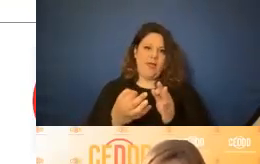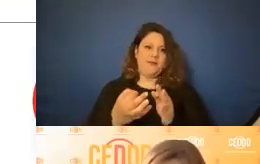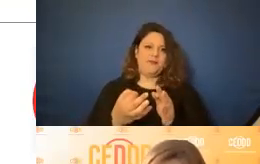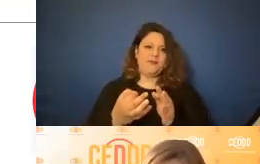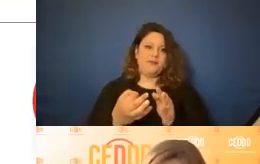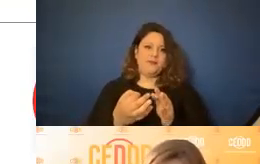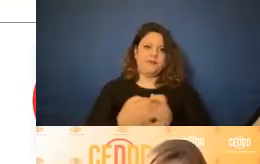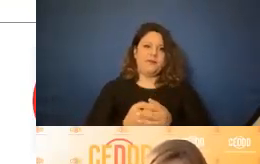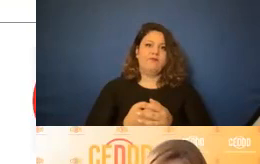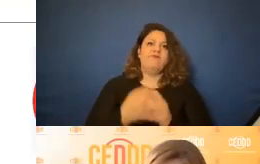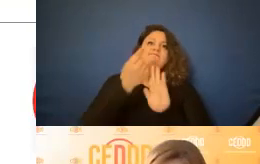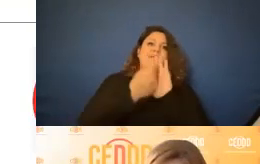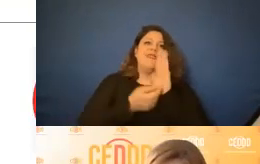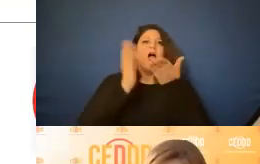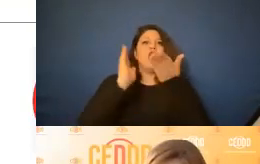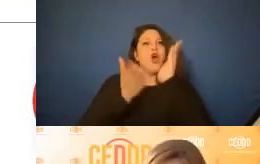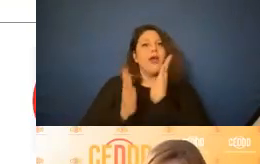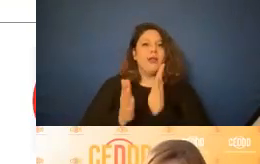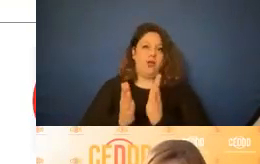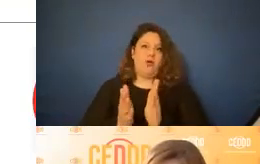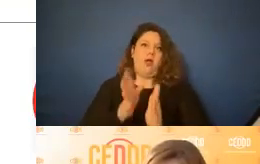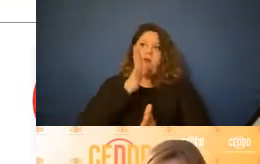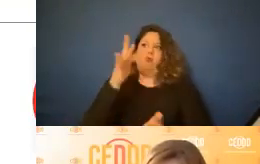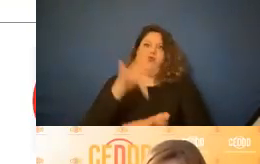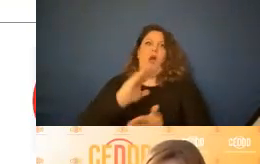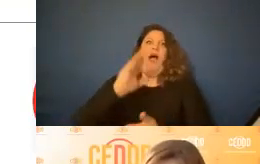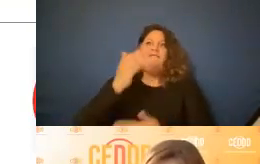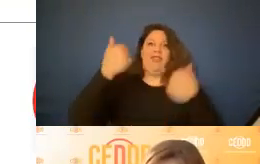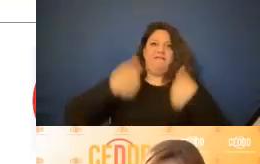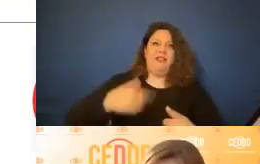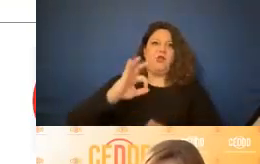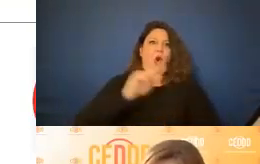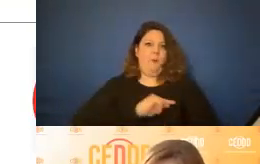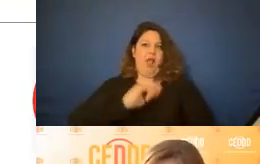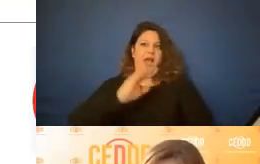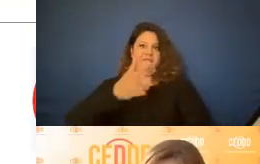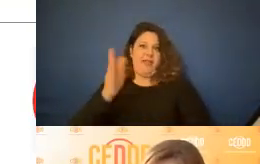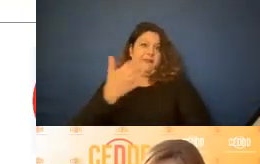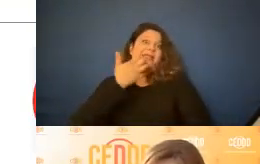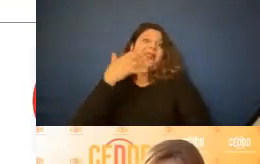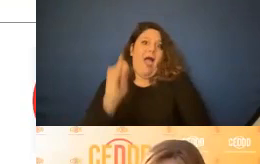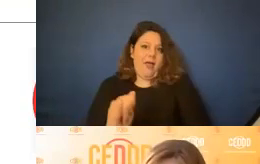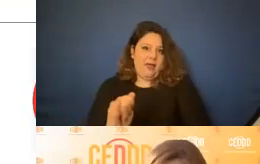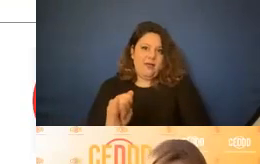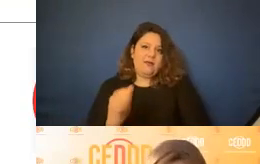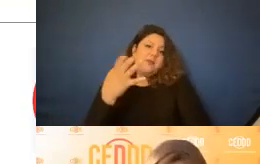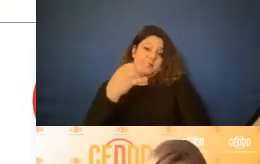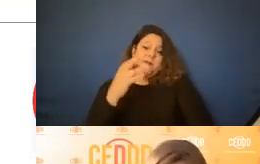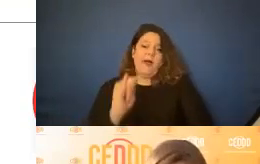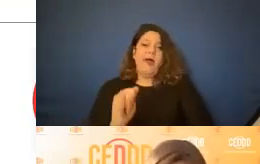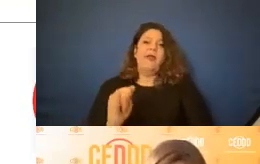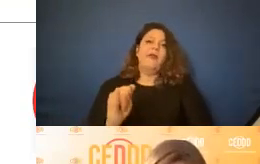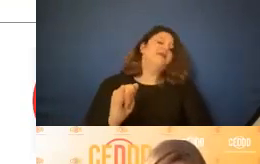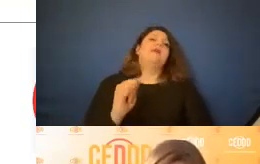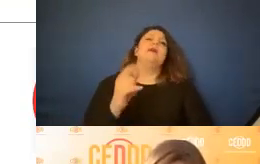medidas correctoras y reparadoras de los daños físicos y morales, si es que ha habido, que siempre los hay,